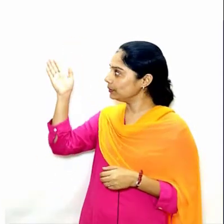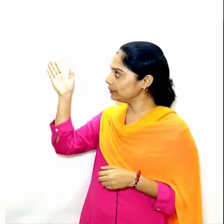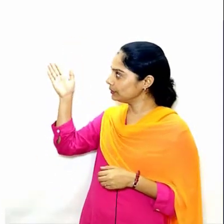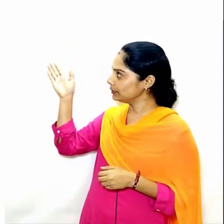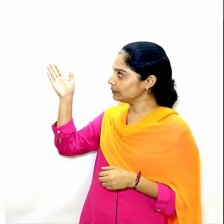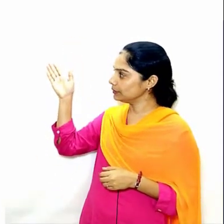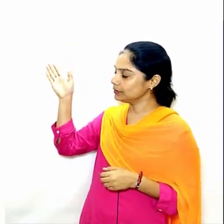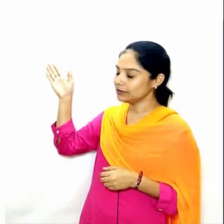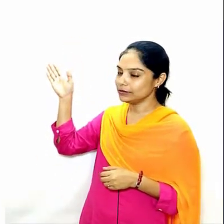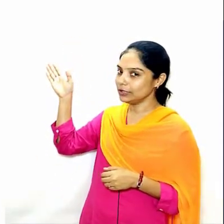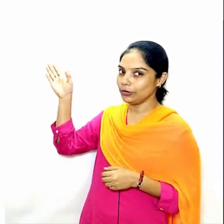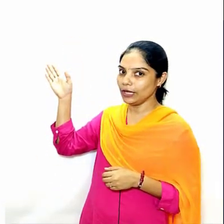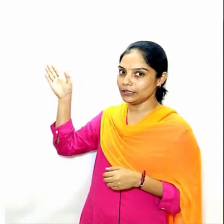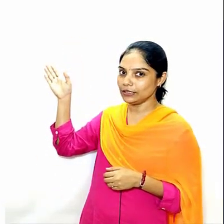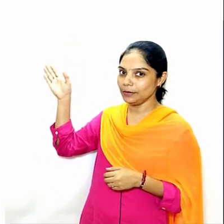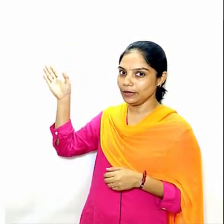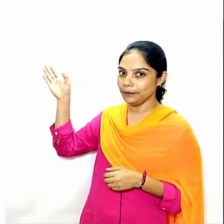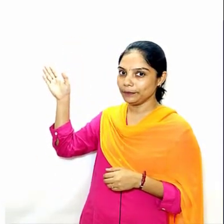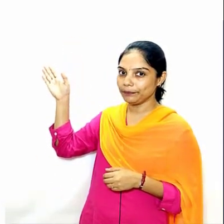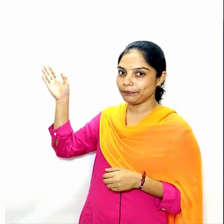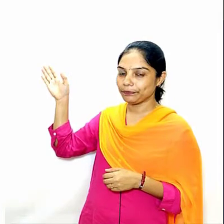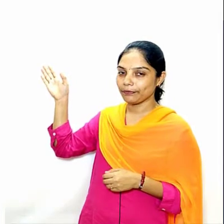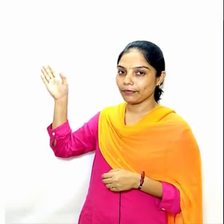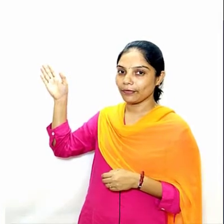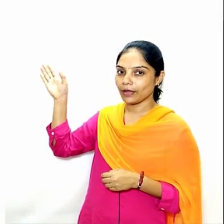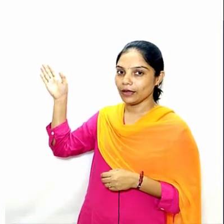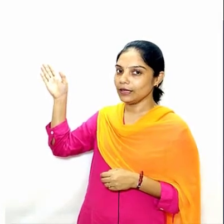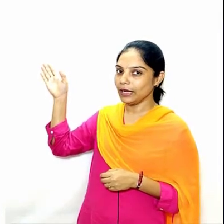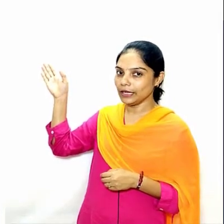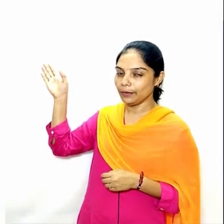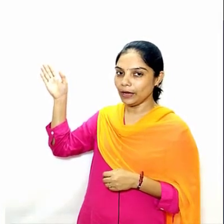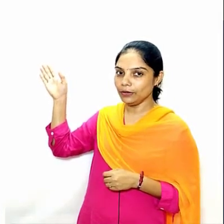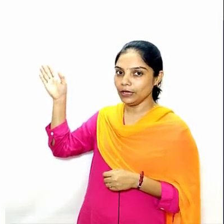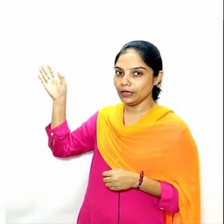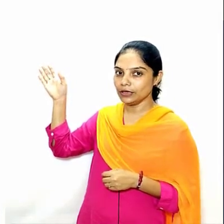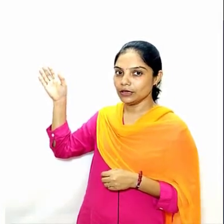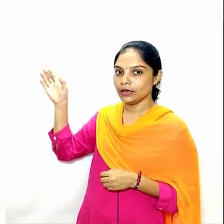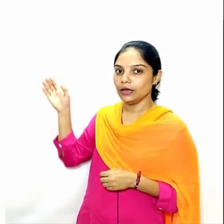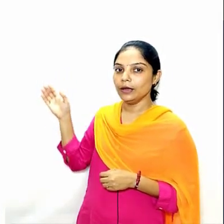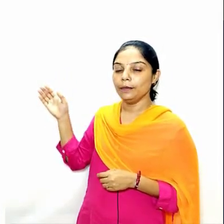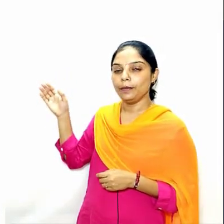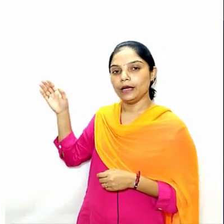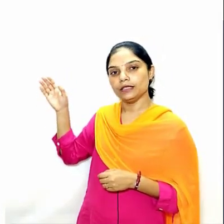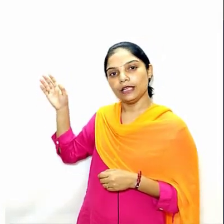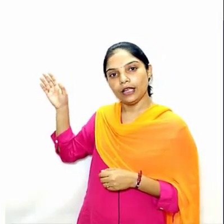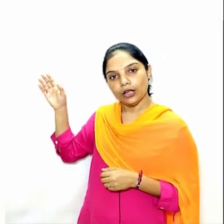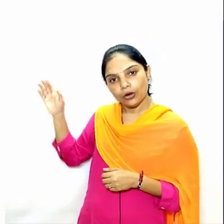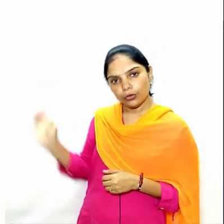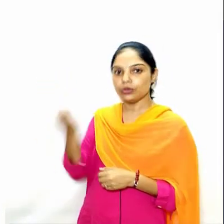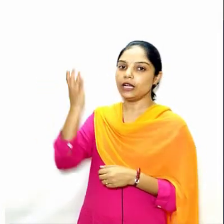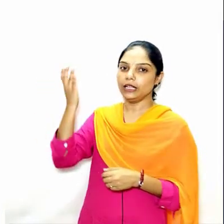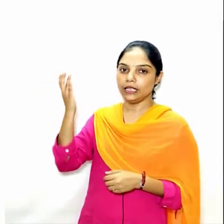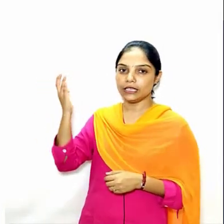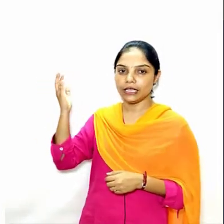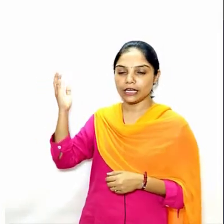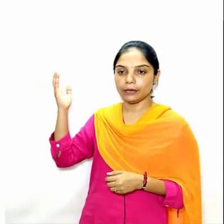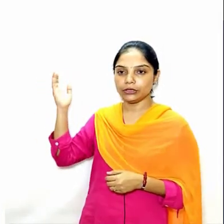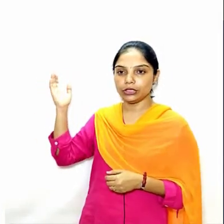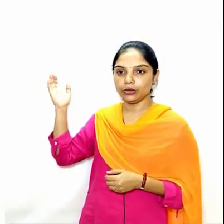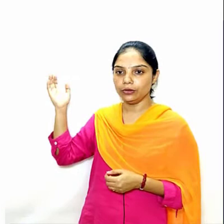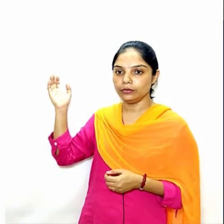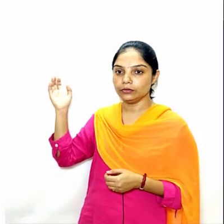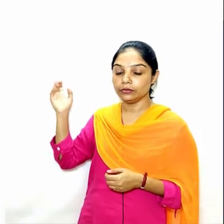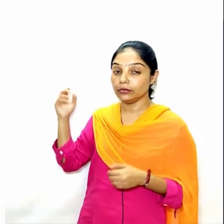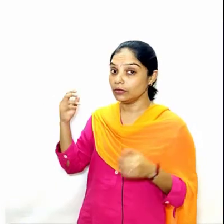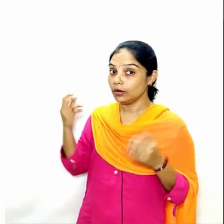को। देखो यहां चित्र में, क्या किया भालू ने? पैर से उछाल दिया शेर के